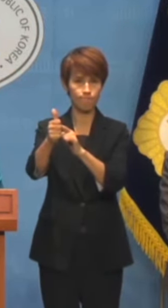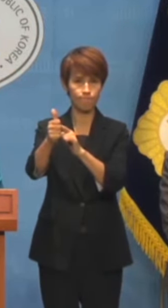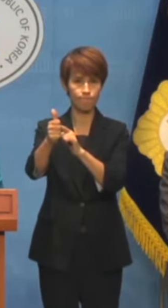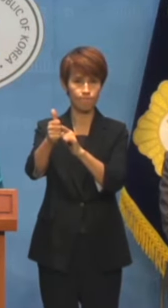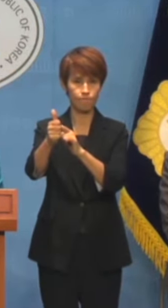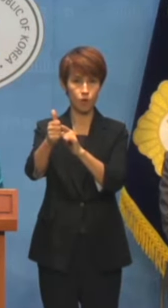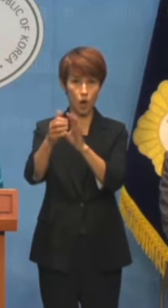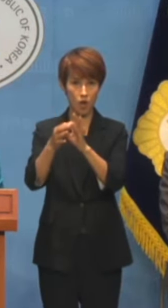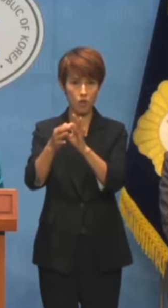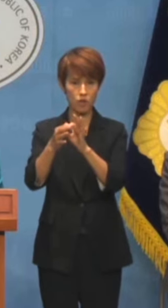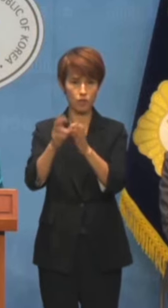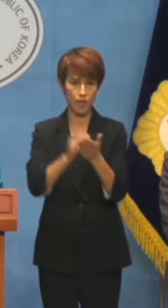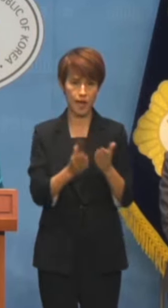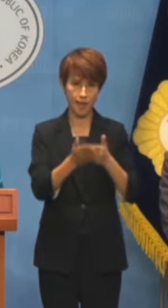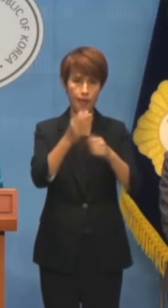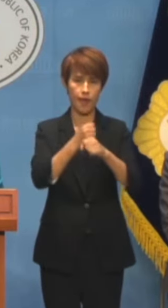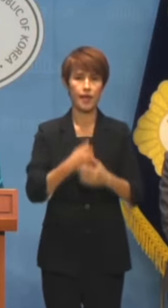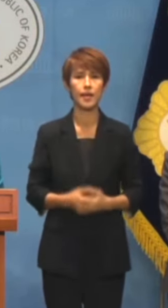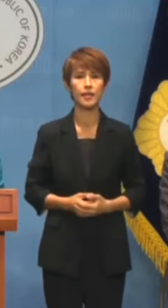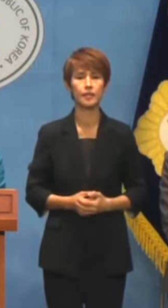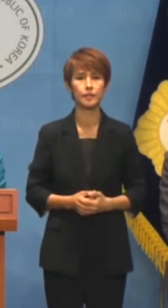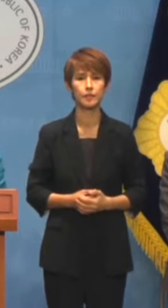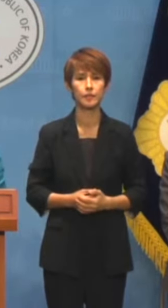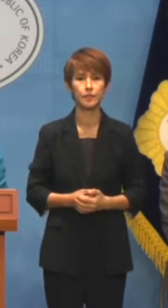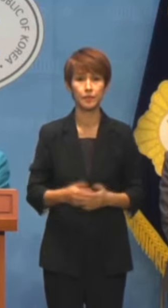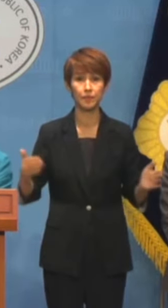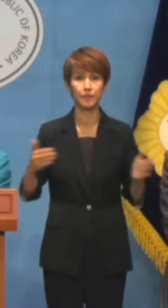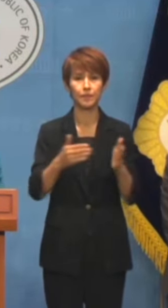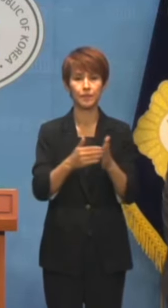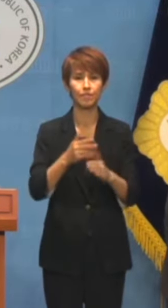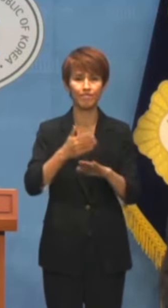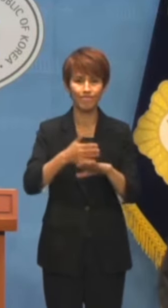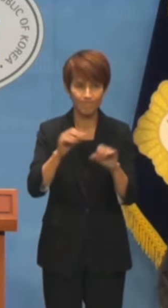절차를 밟겠다는 말씀을 드리겠습니다. 이상 기자회견을 마치겠습니다. 감사합니다.